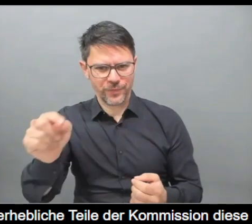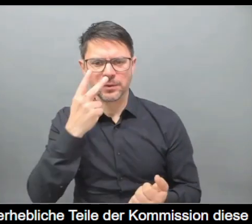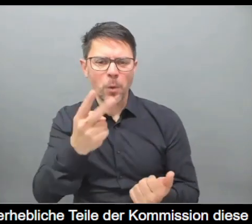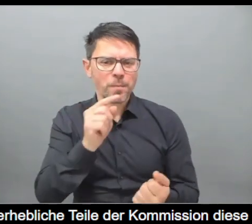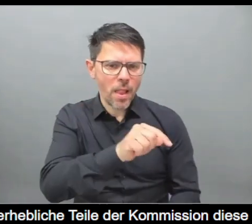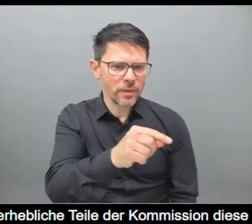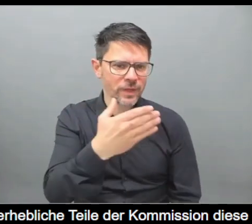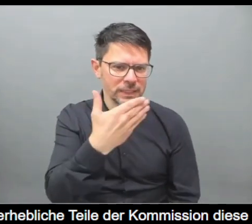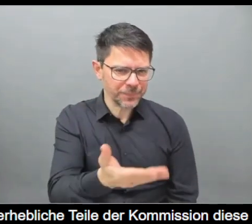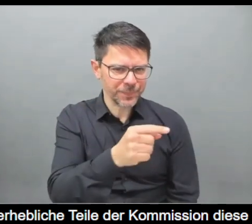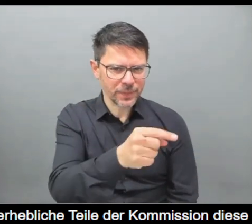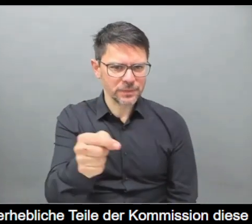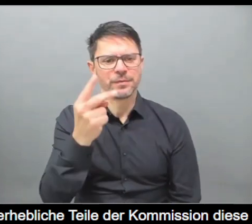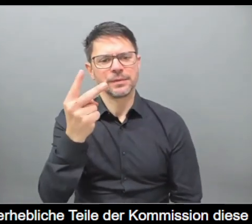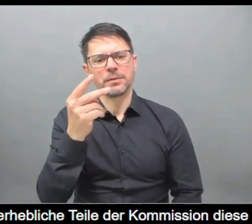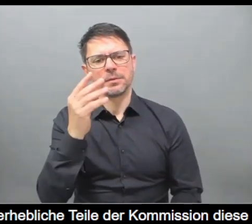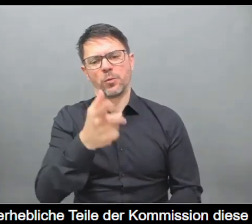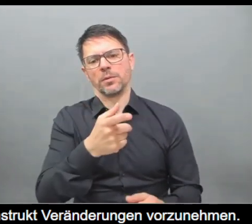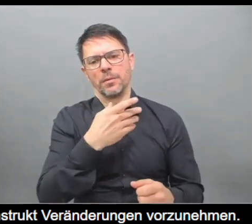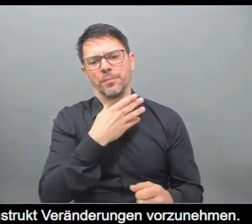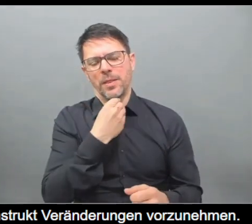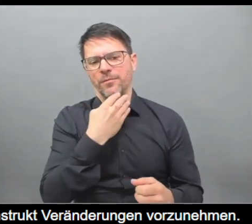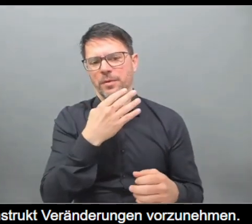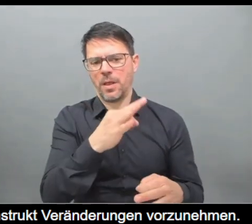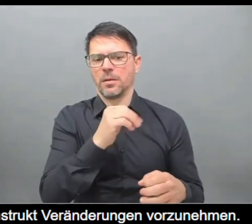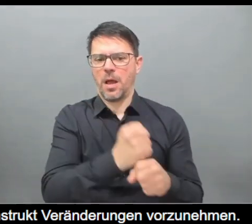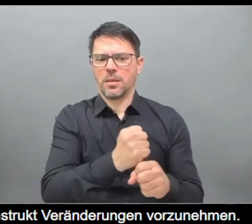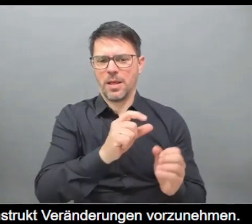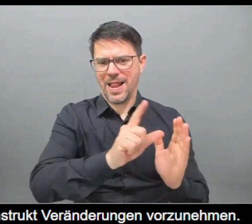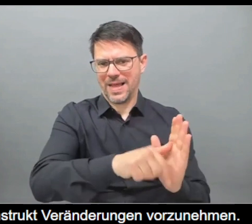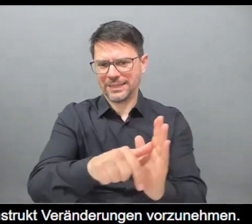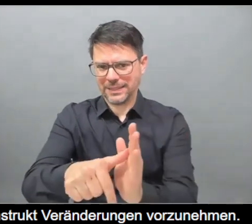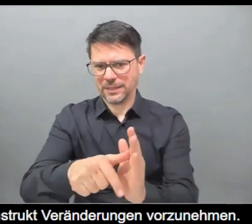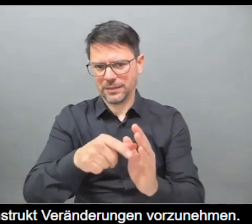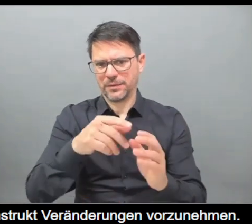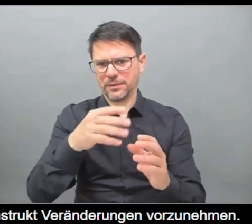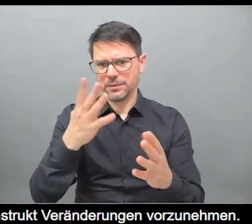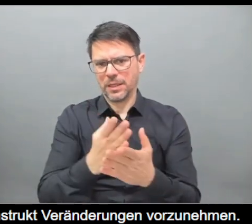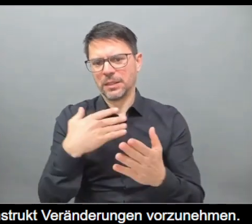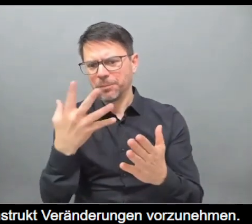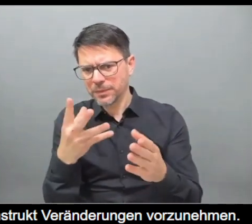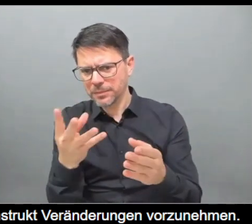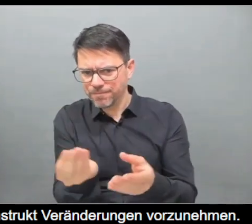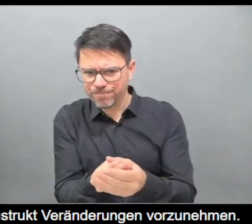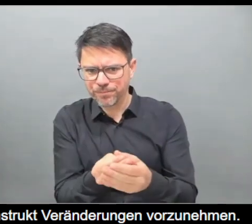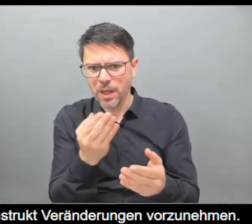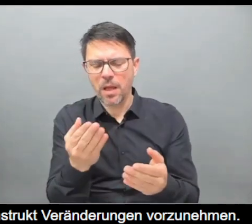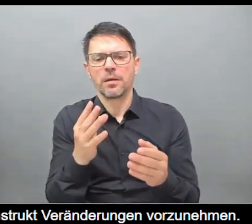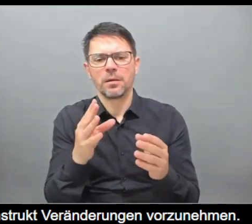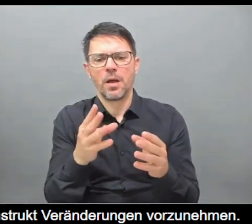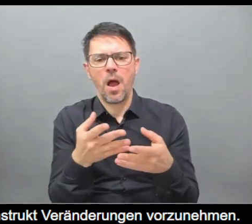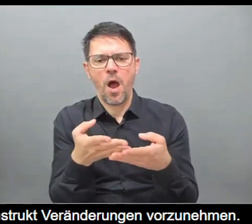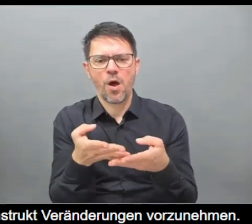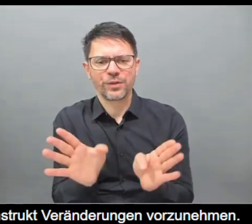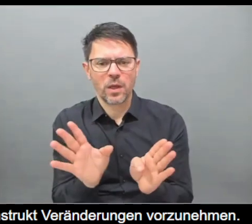in unterschiedlichen Bundesländern, aber auch für ganz spezifische Situationen vor Ort. Ein Beispiel, um nur eines zu nennen, das in dem Konzept